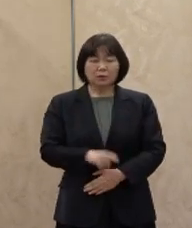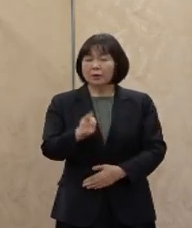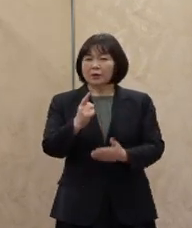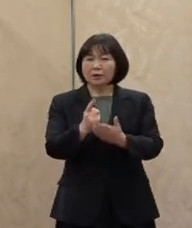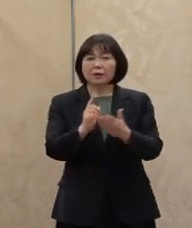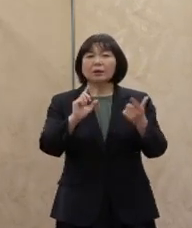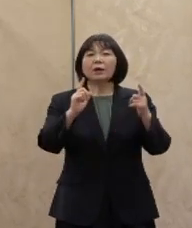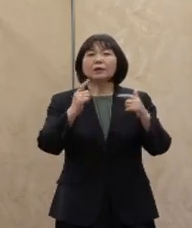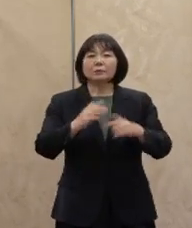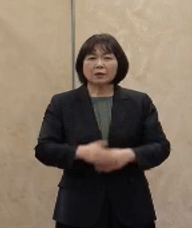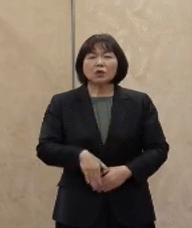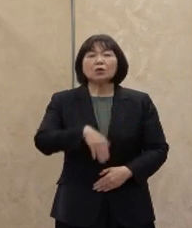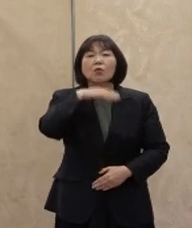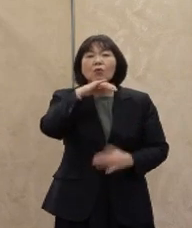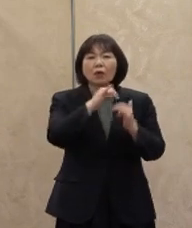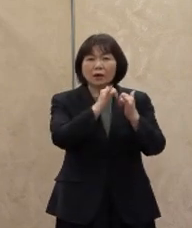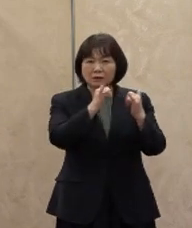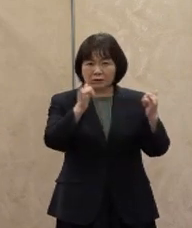くてですね、